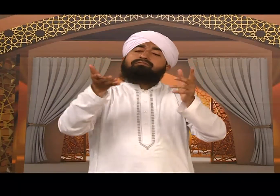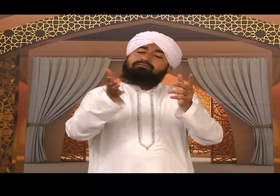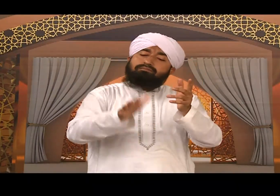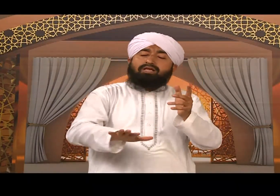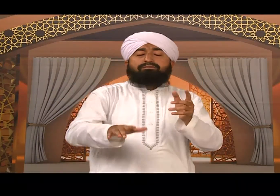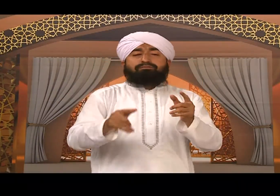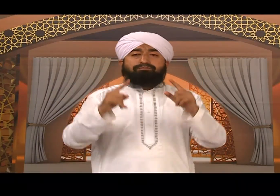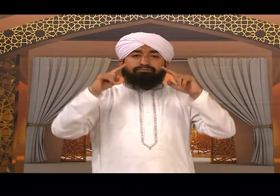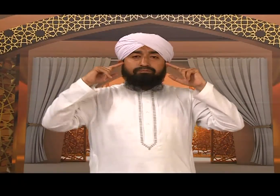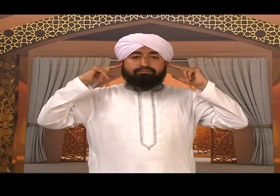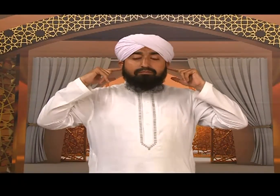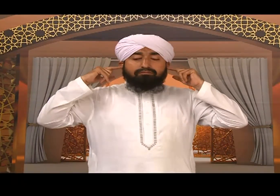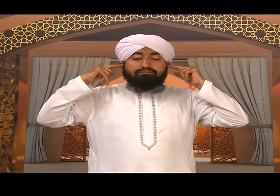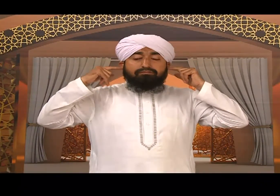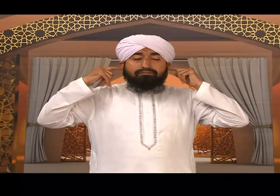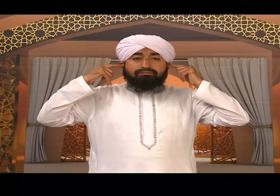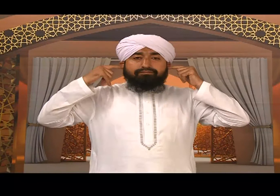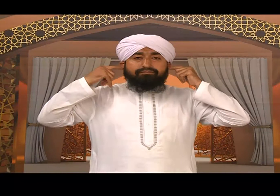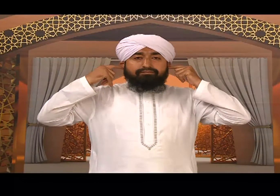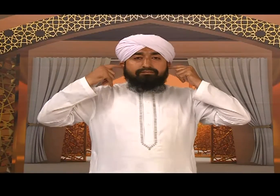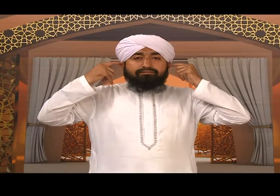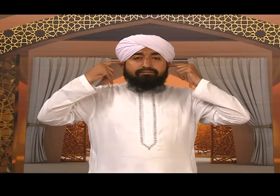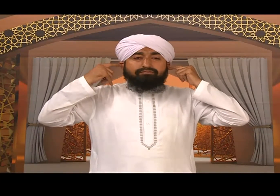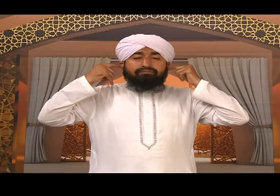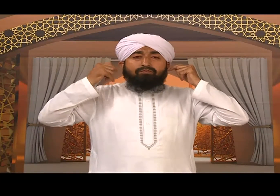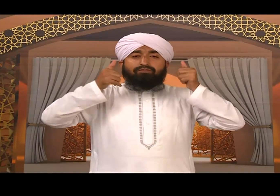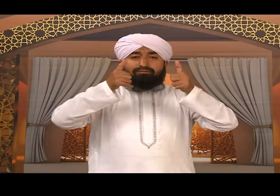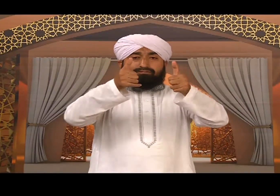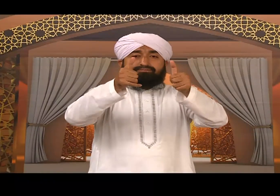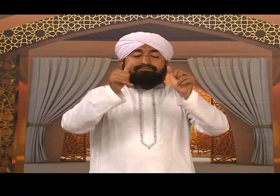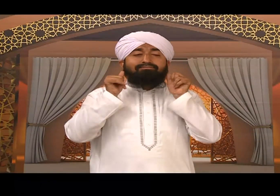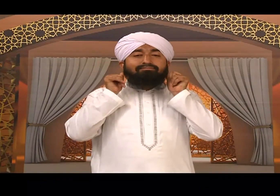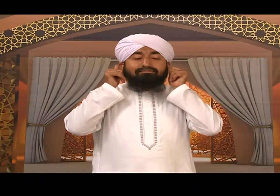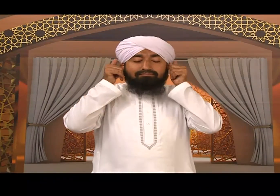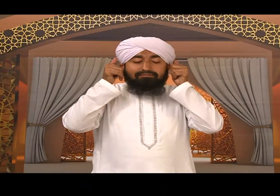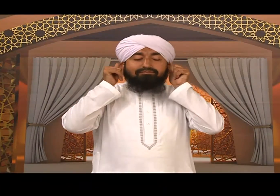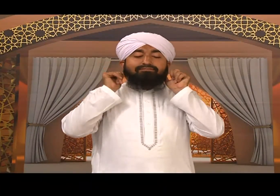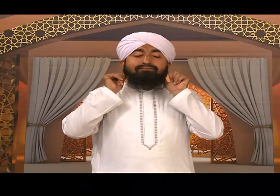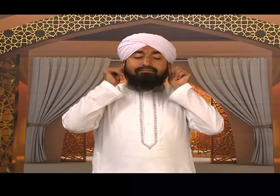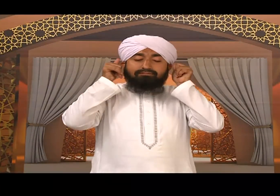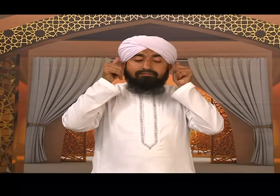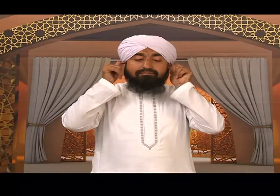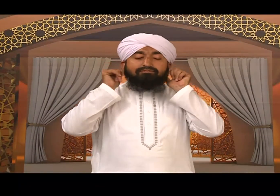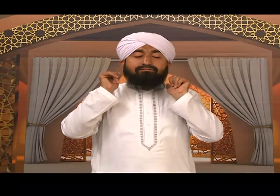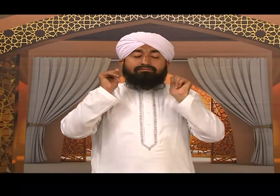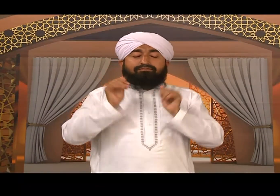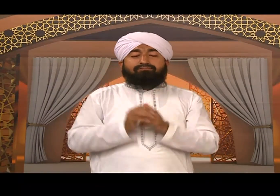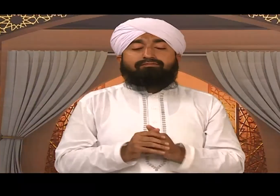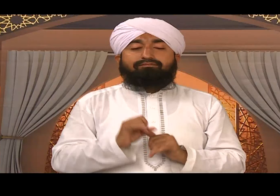پھر کلمے کی انگلیوں سے کانوں کی اندرونی سطح کا اور انگوٹھوں سے کانوں کی باہری سطح کا مسح کیجیے۔